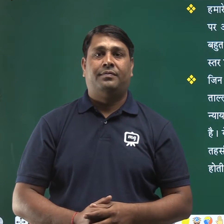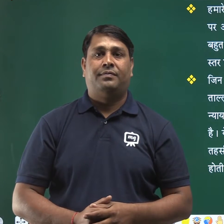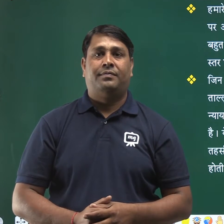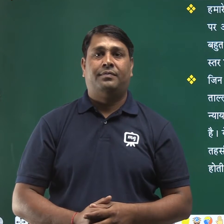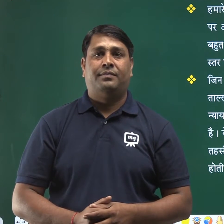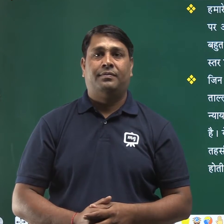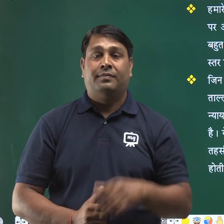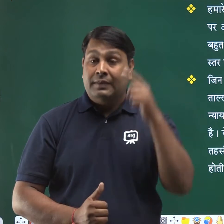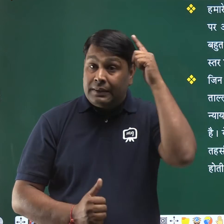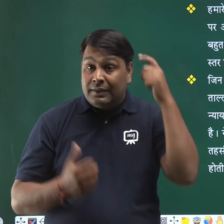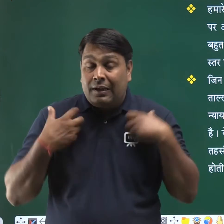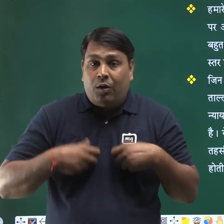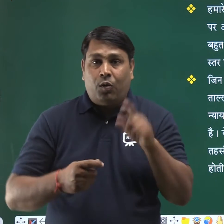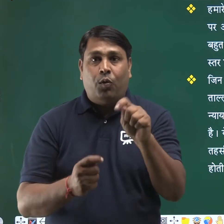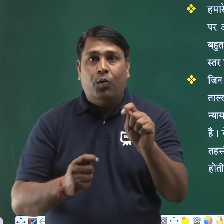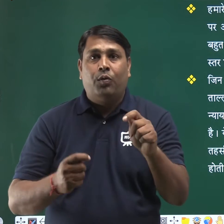अदालतें होती है।